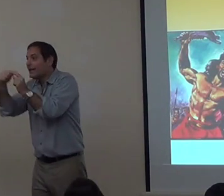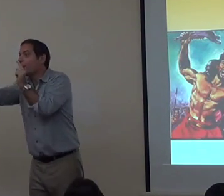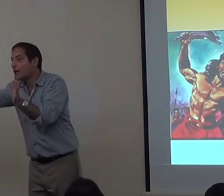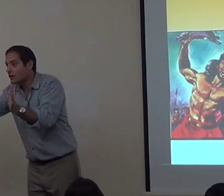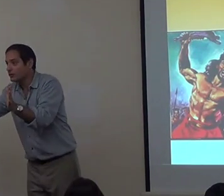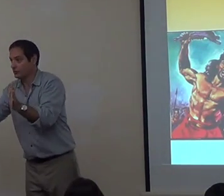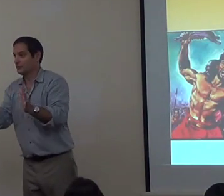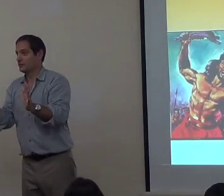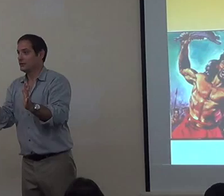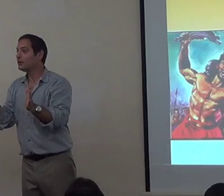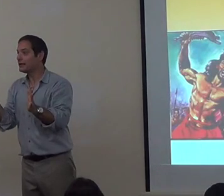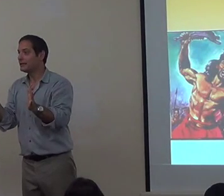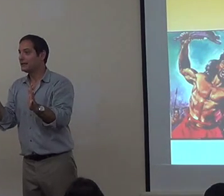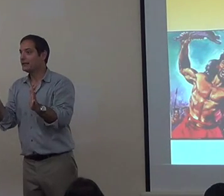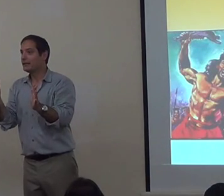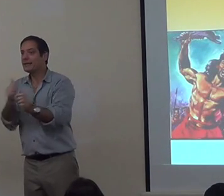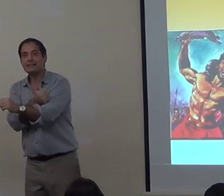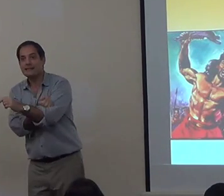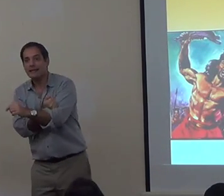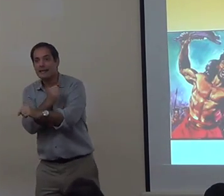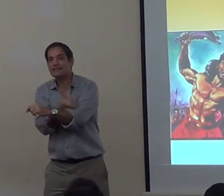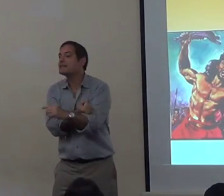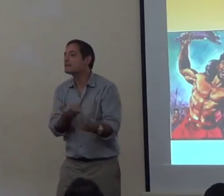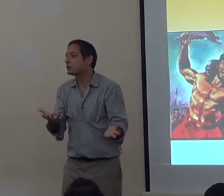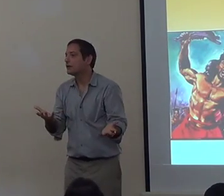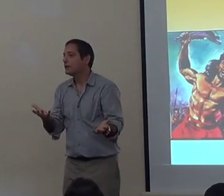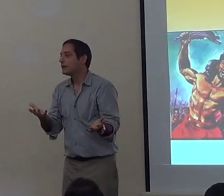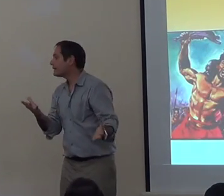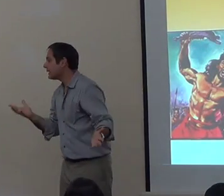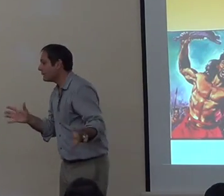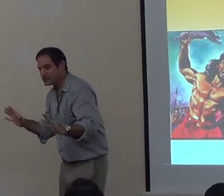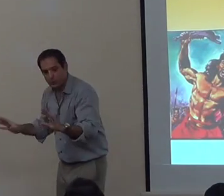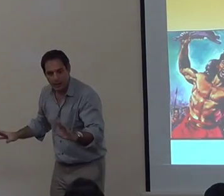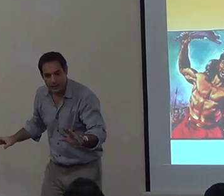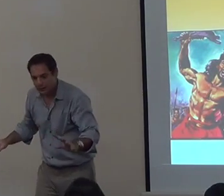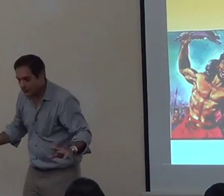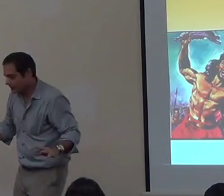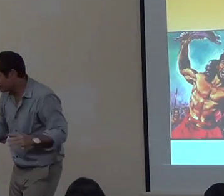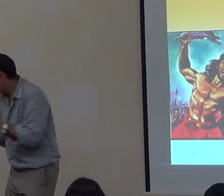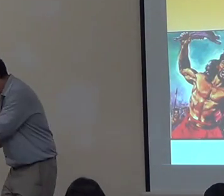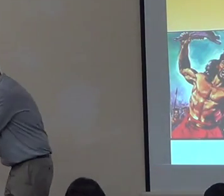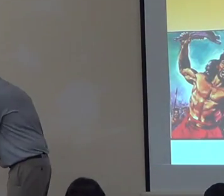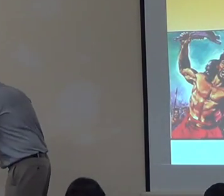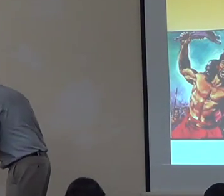1000 enemigos. ¿Y qué hace? ¿Qué hace Sansón? ¿Qué hace? Empieza a buscar.